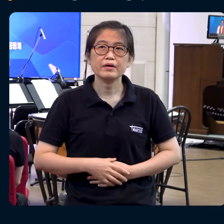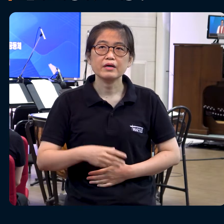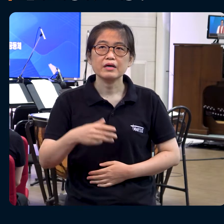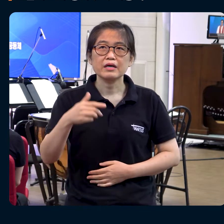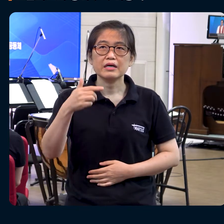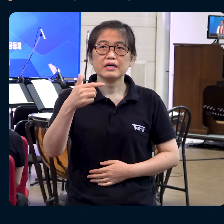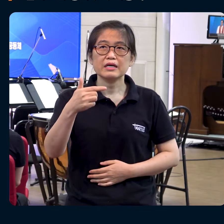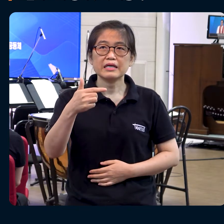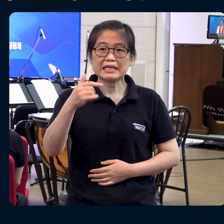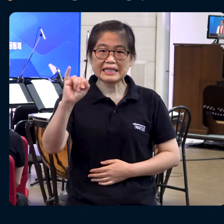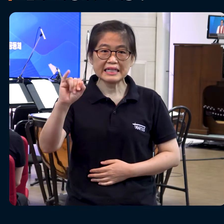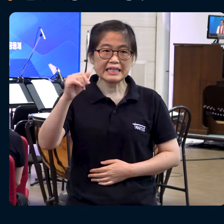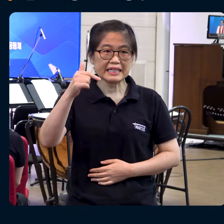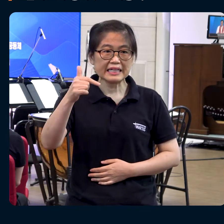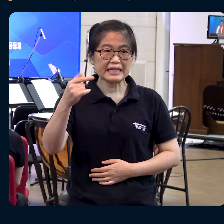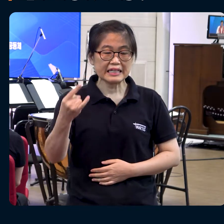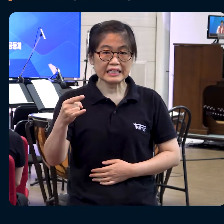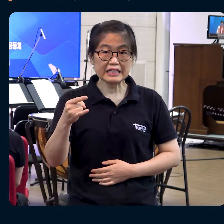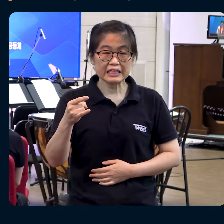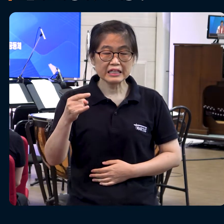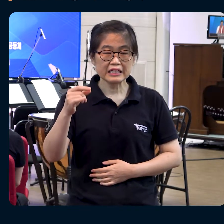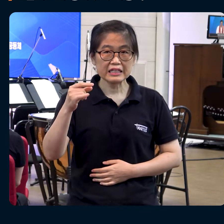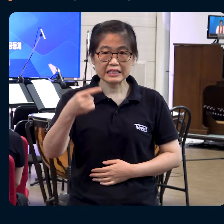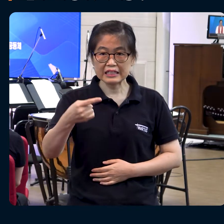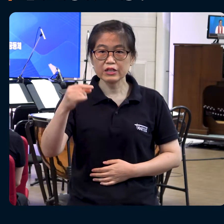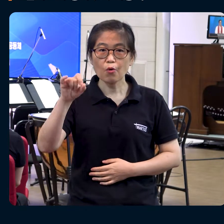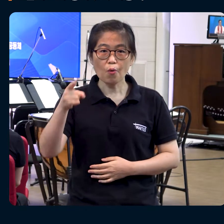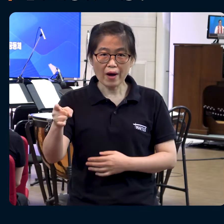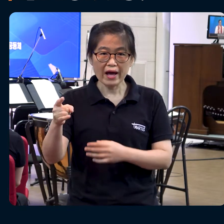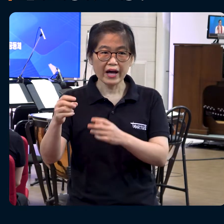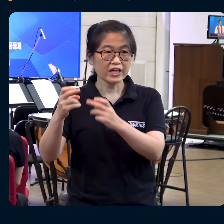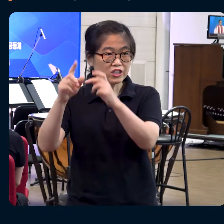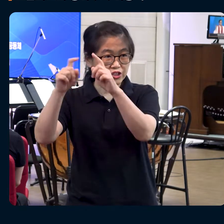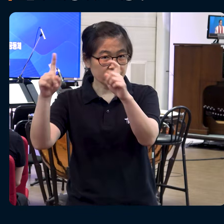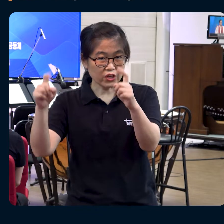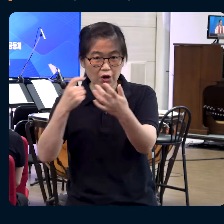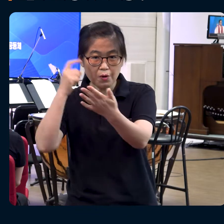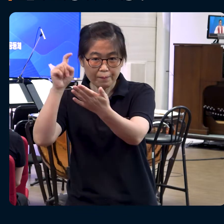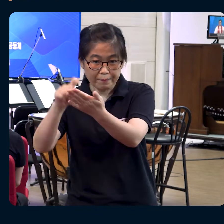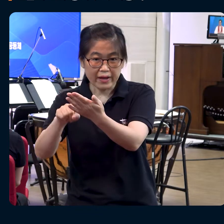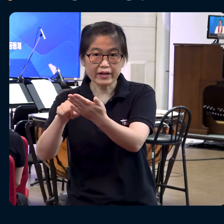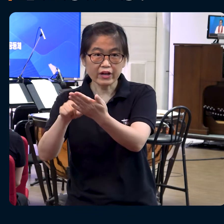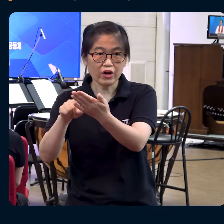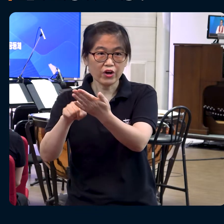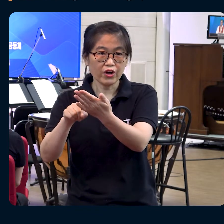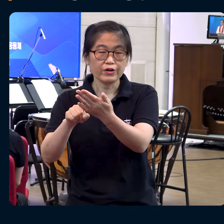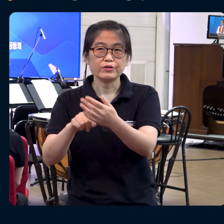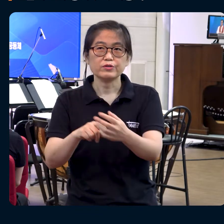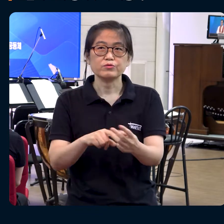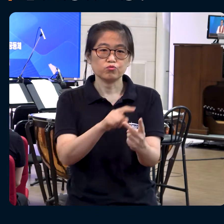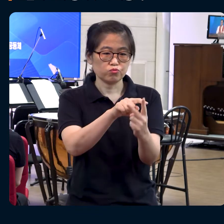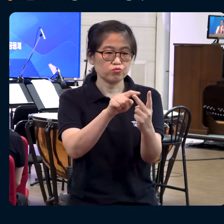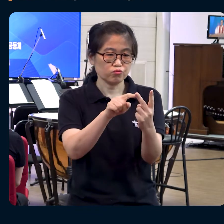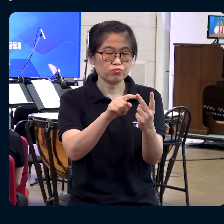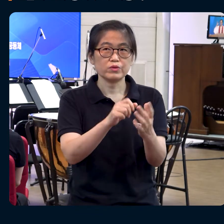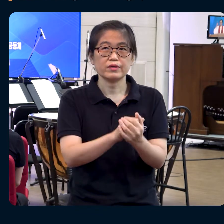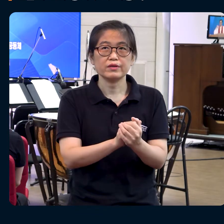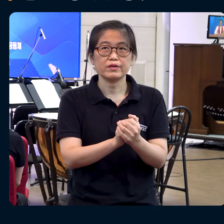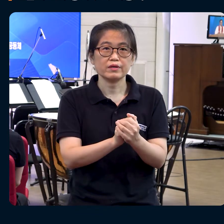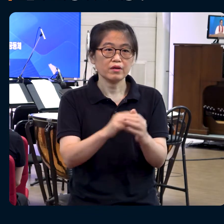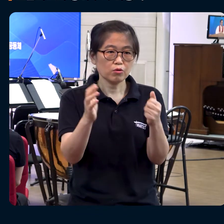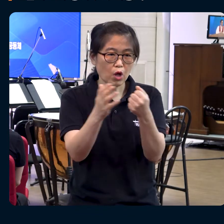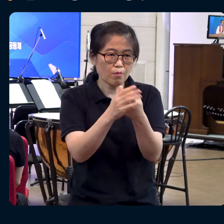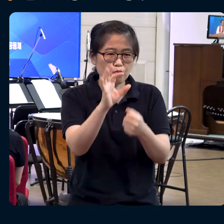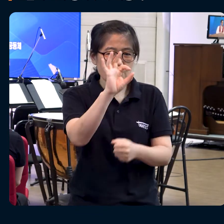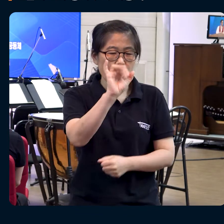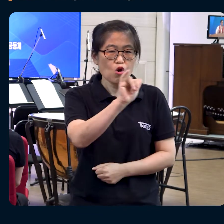발굴해요. 그 정도로. 이런 사람들에 의해 가지고 그 지역에서 이제 발굴이 시작된 거예요. 유럽이